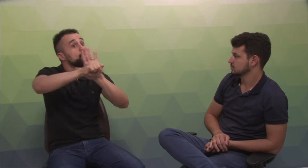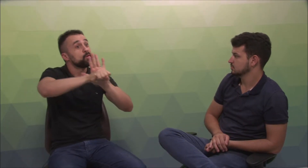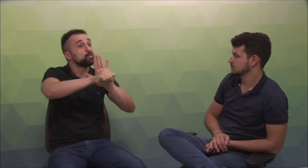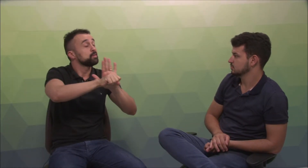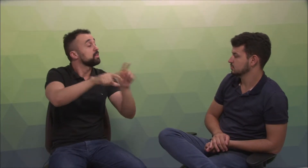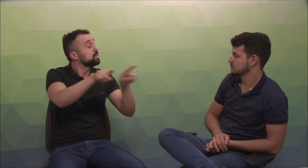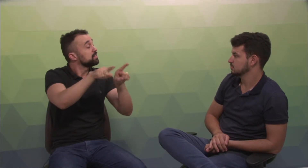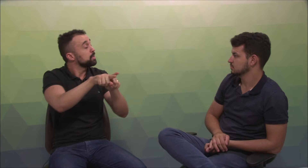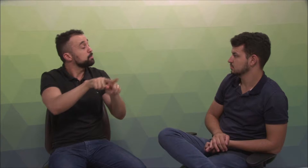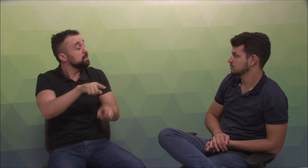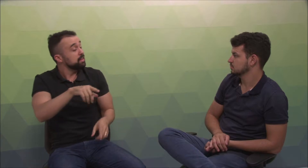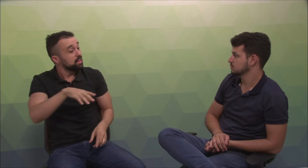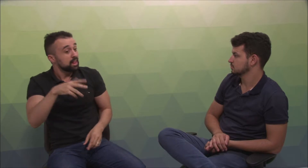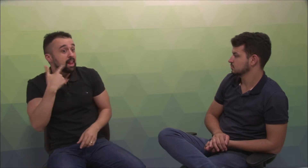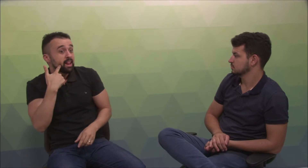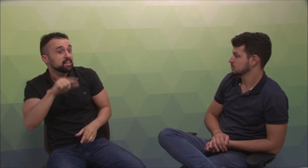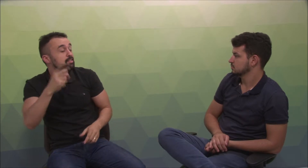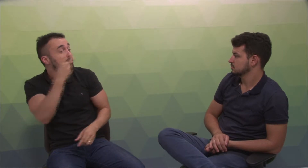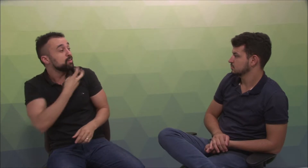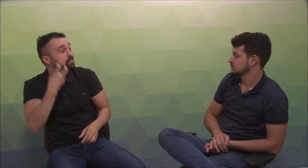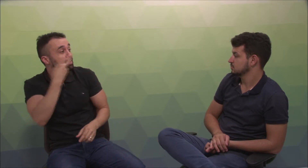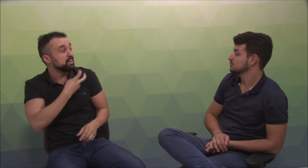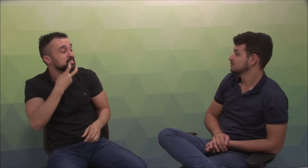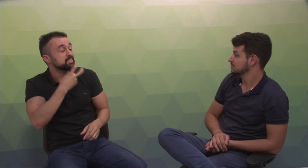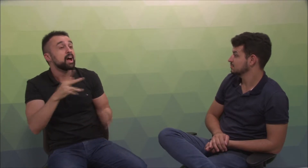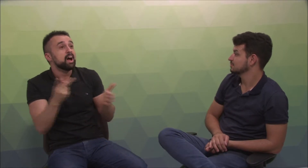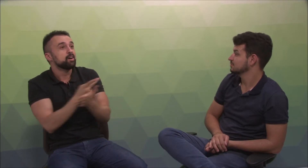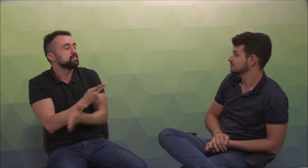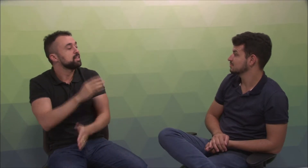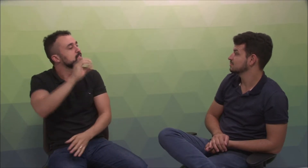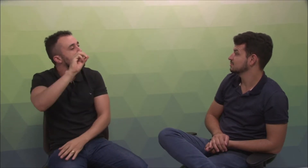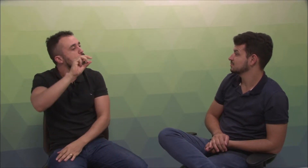Por mais que alguns sinais sejam icônicos, como as